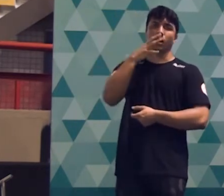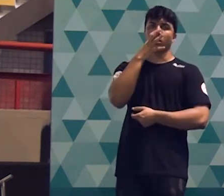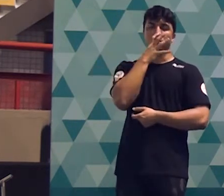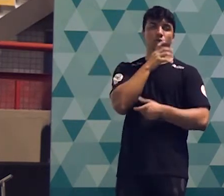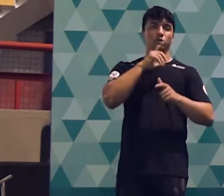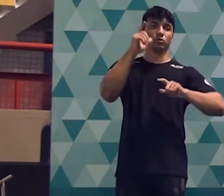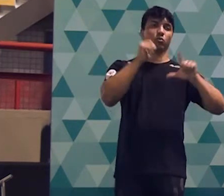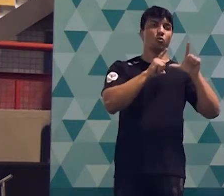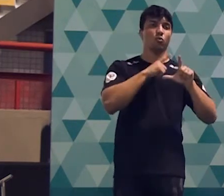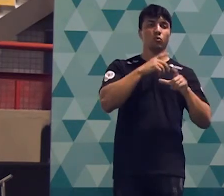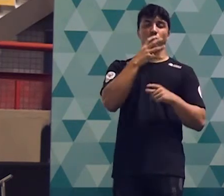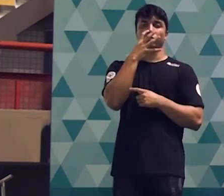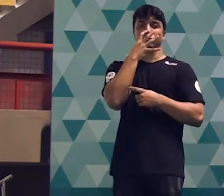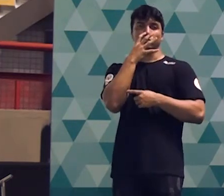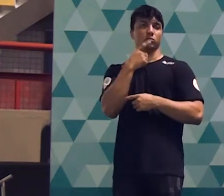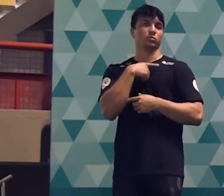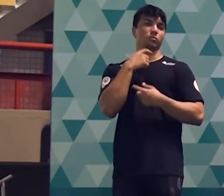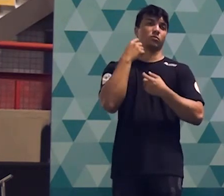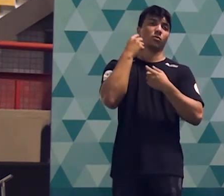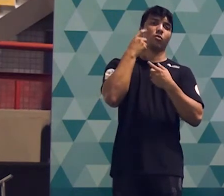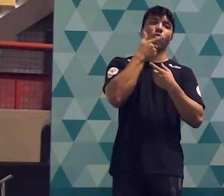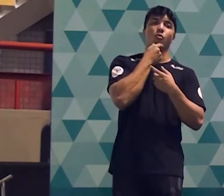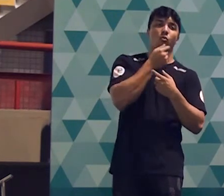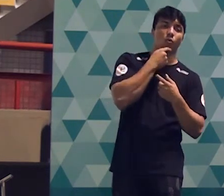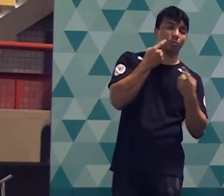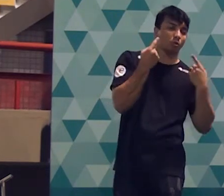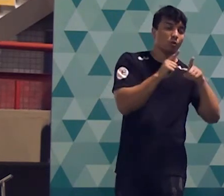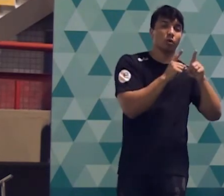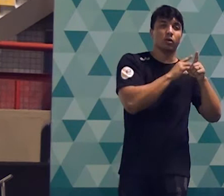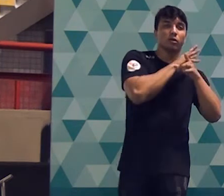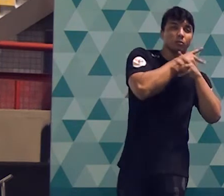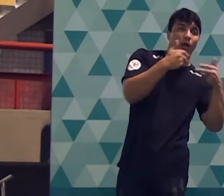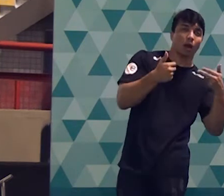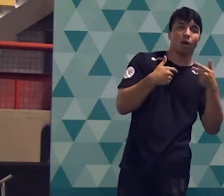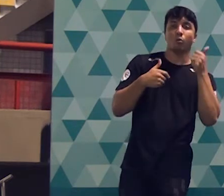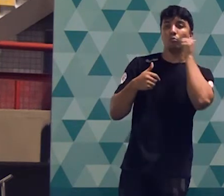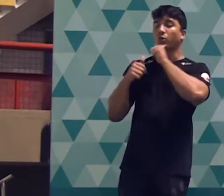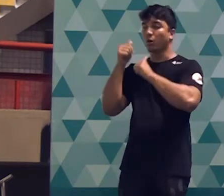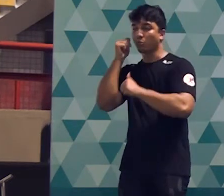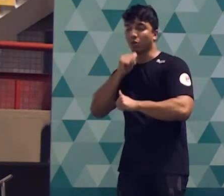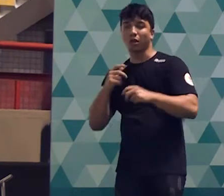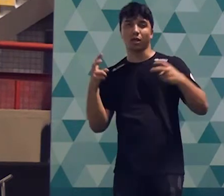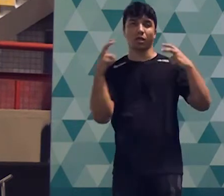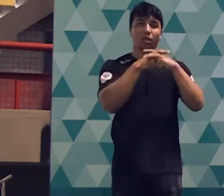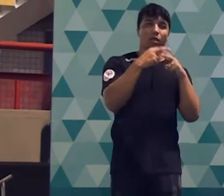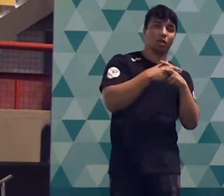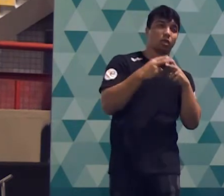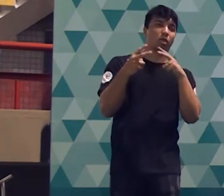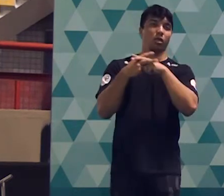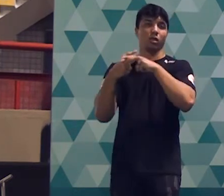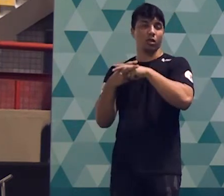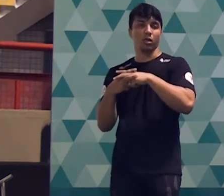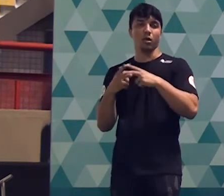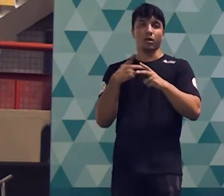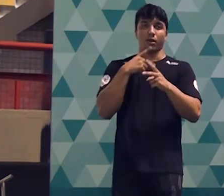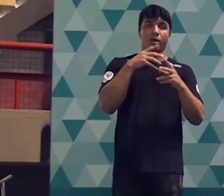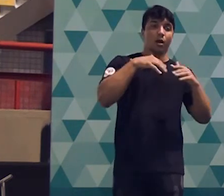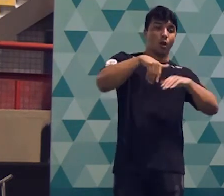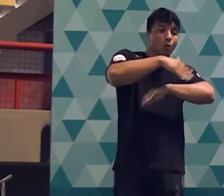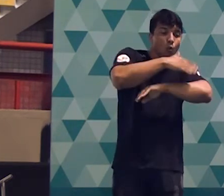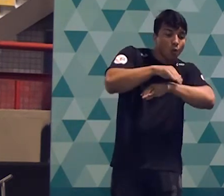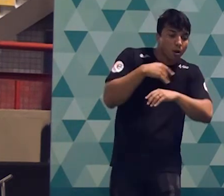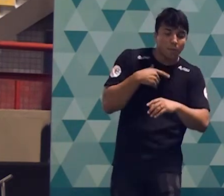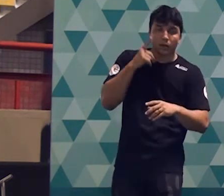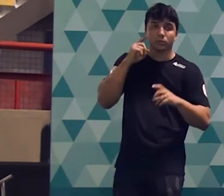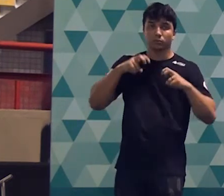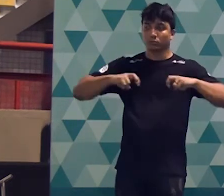lutas de homens com animais, de homem com homem, e mulher com mulher, e aí briga no meio da rua?